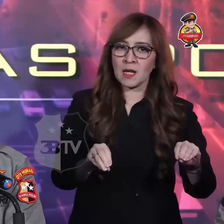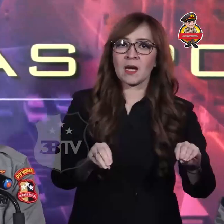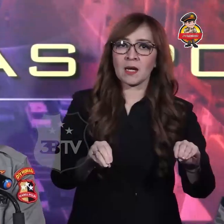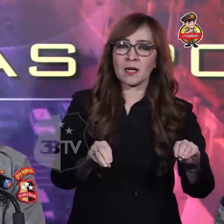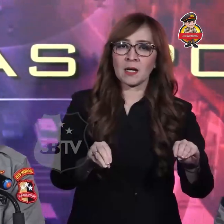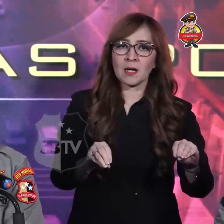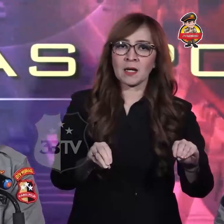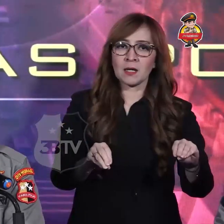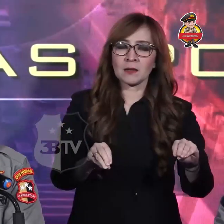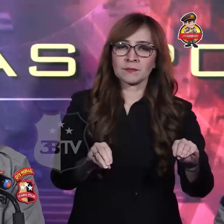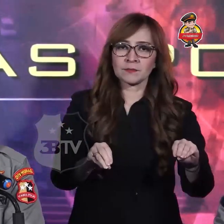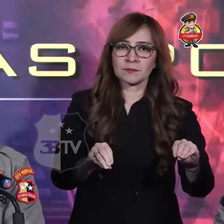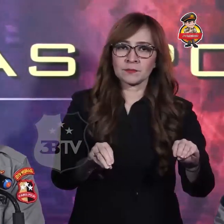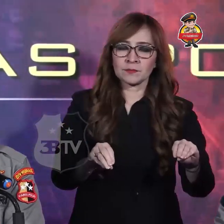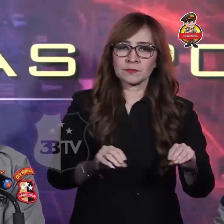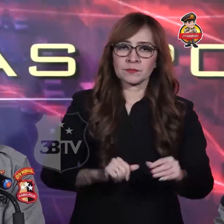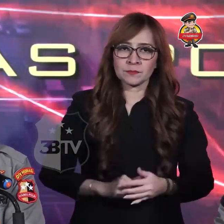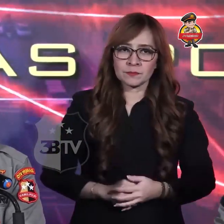mencari sesuap nasi,